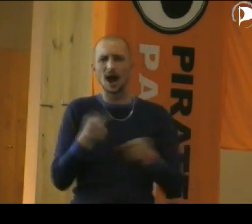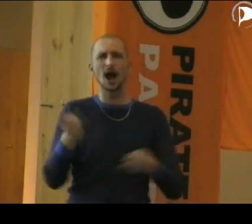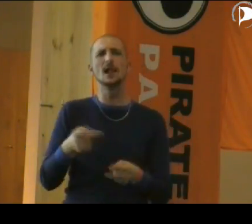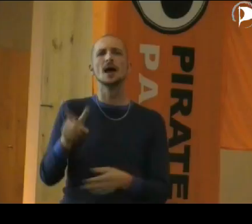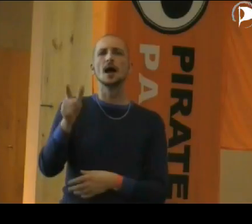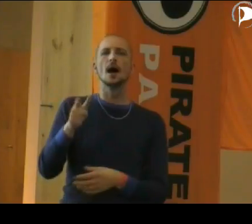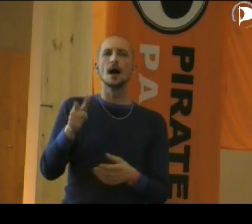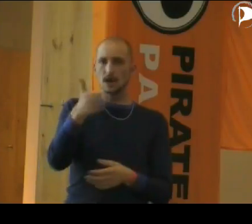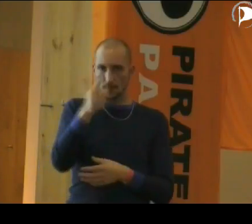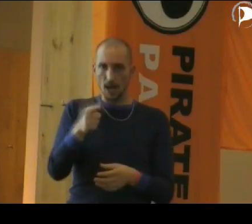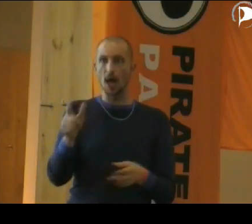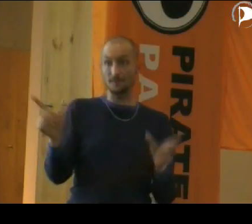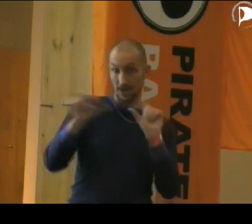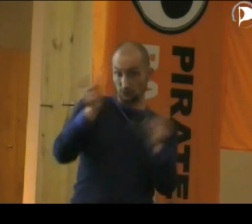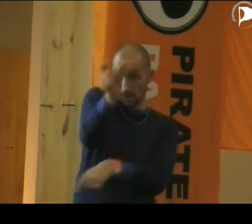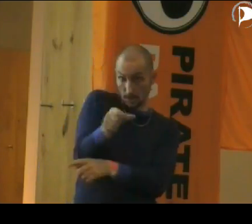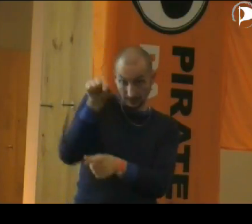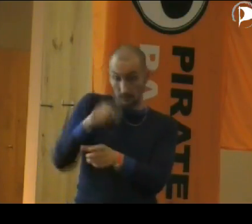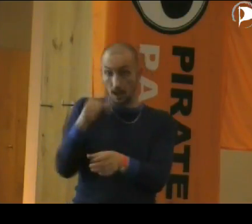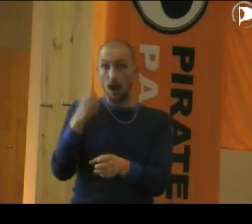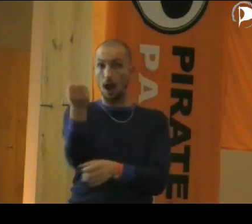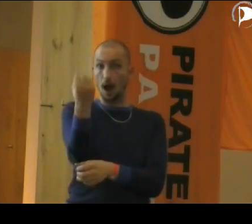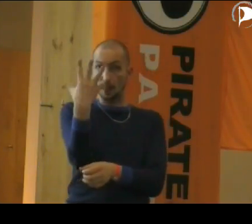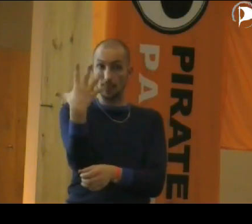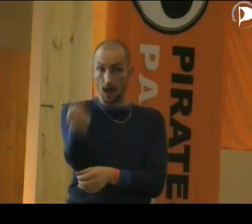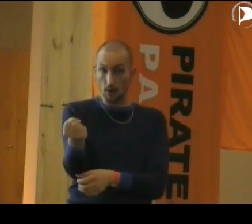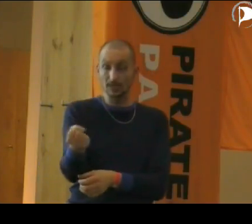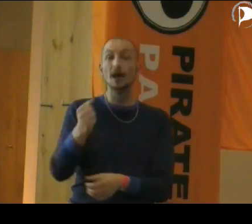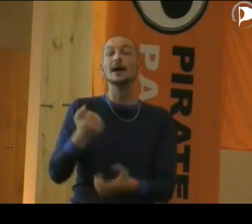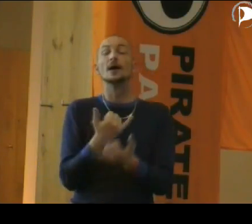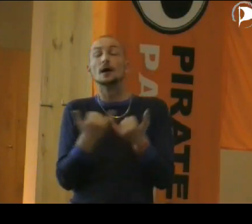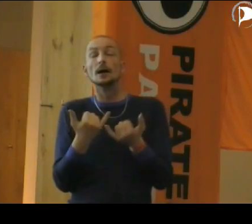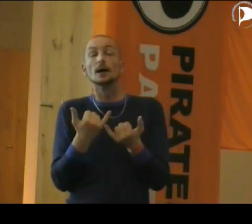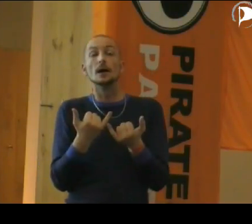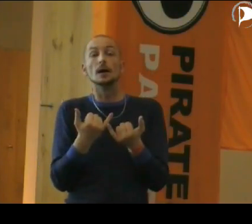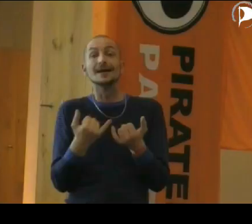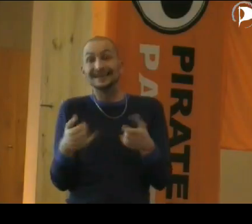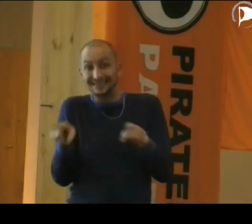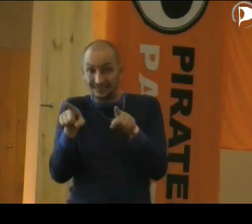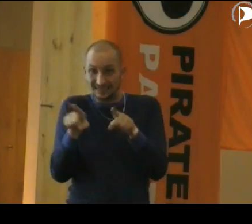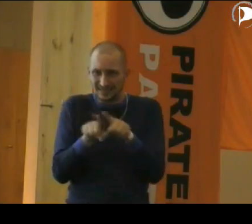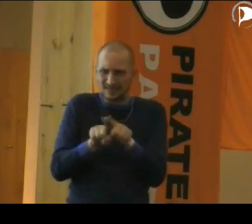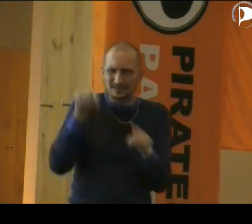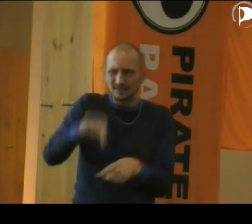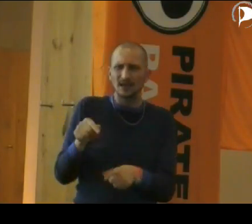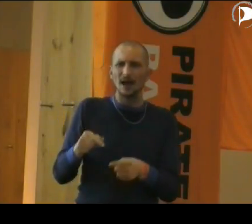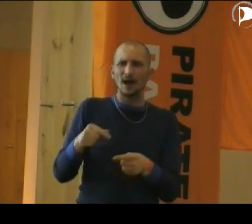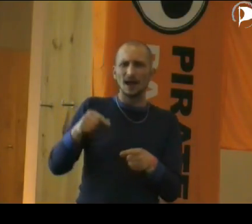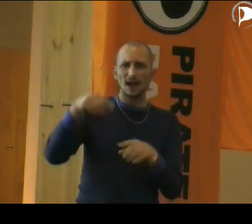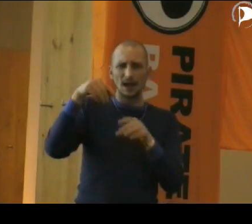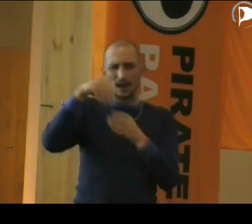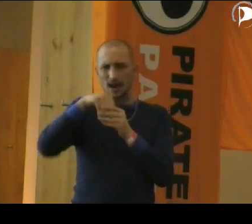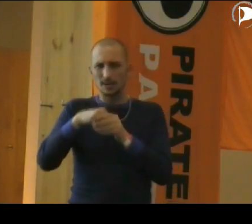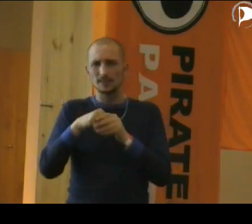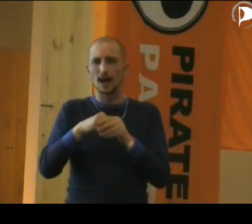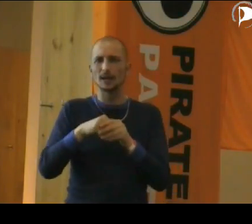veranstalter eingeschaltet waren wie kannst du das mit uns hinhalten in einen kleinen gewinn bringen und das als politischer